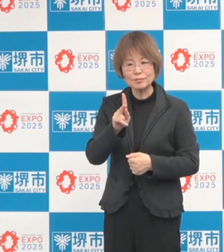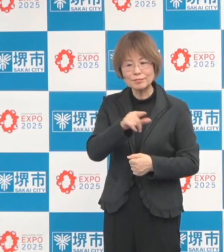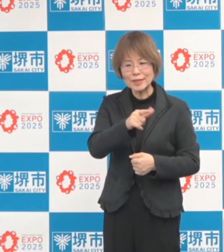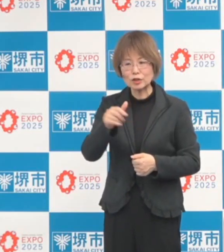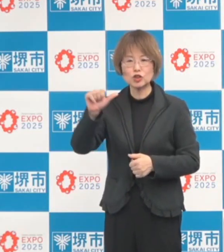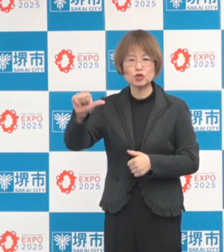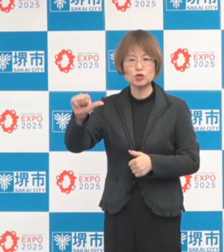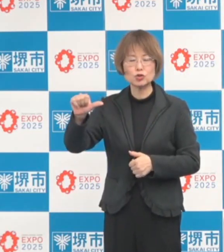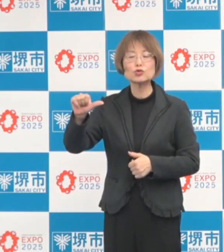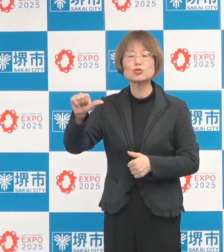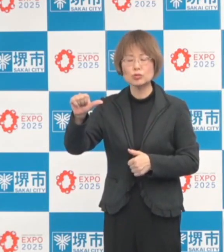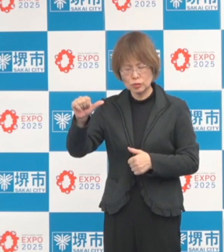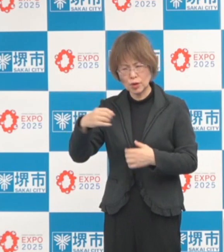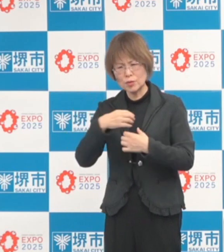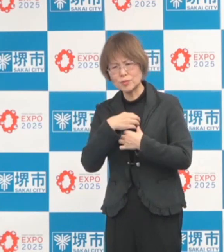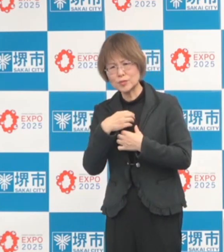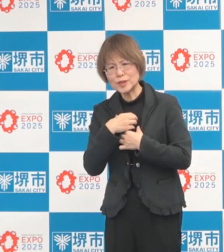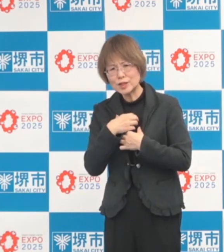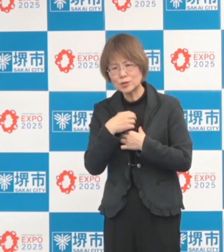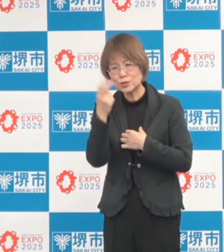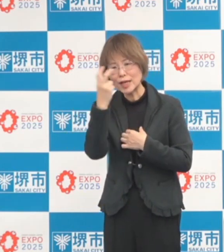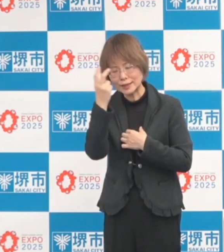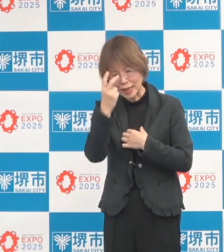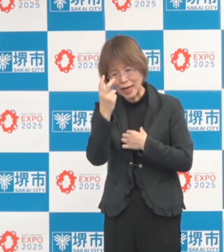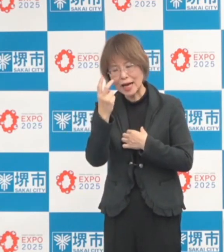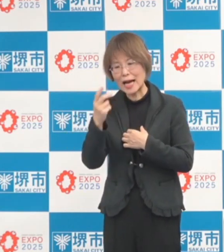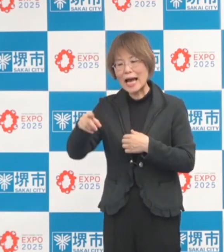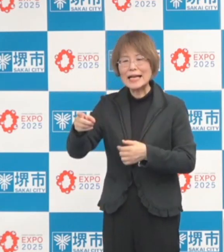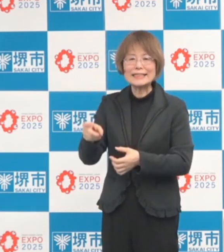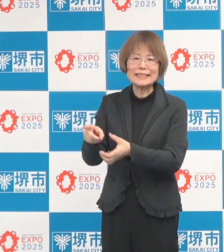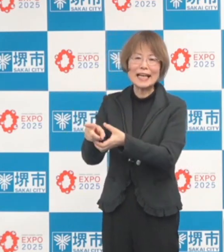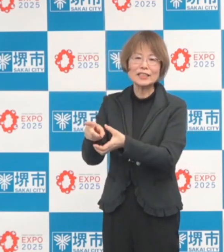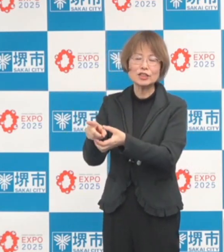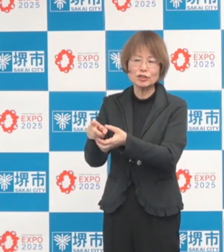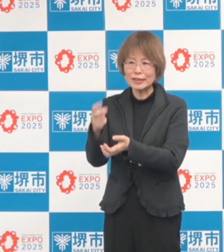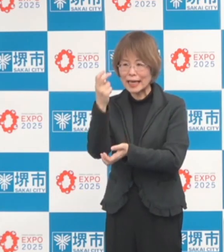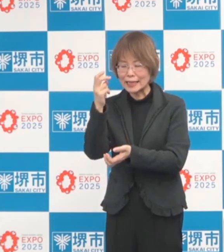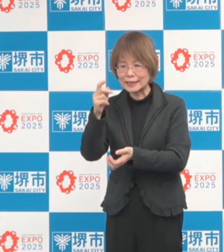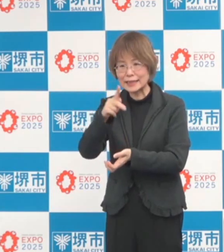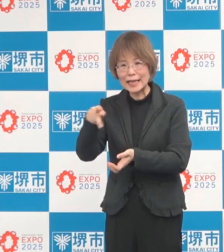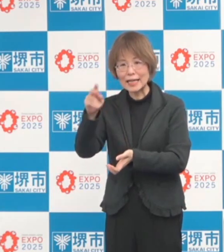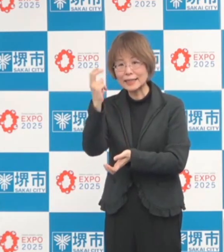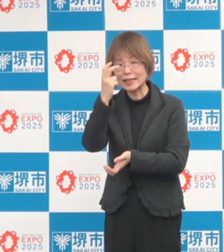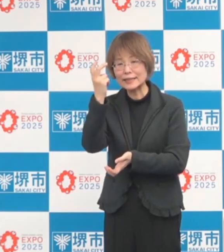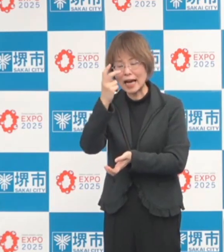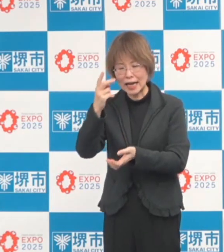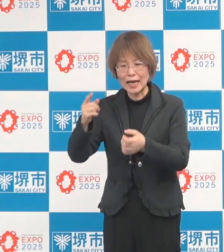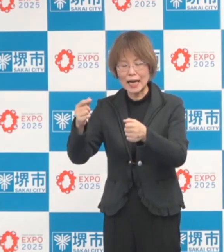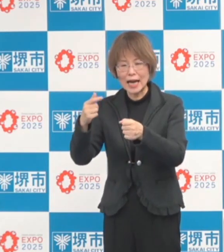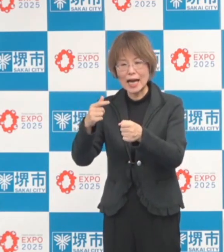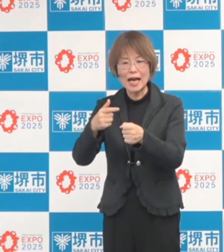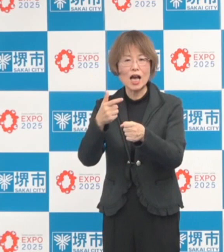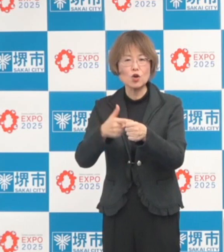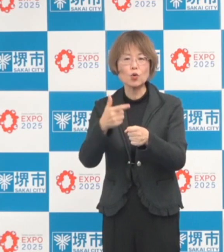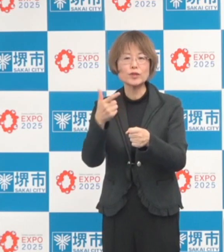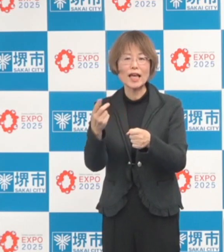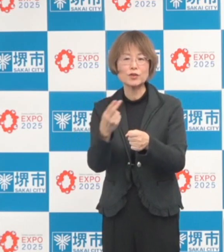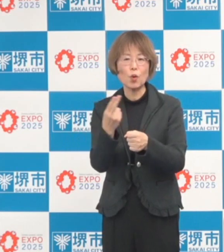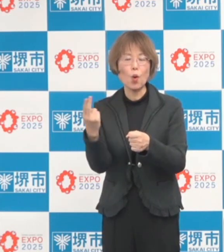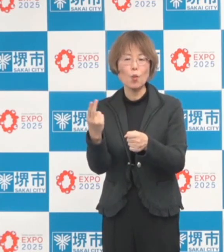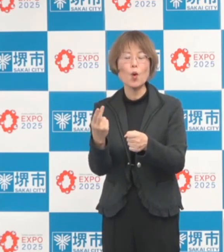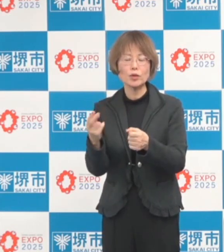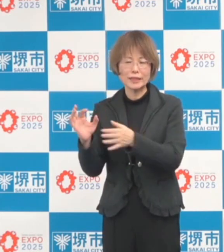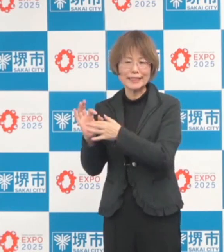や胃がんリスク検査、前立腺がん検査の自己負担金を令和6年度も引き続き無